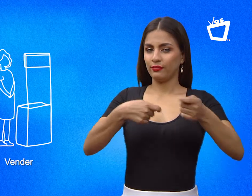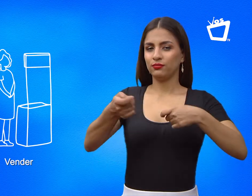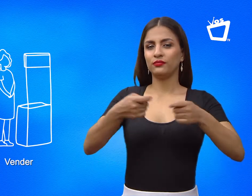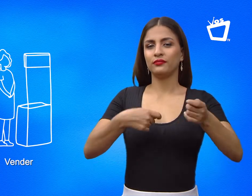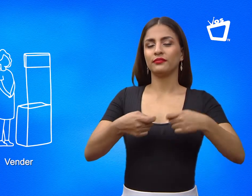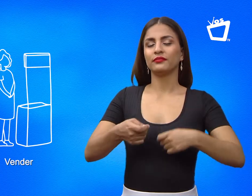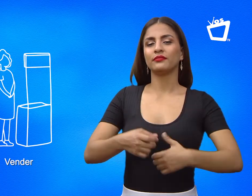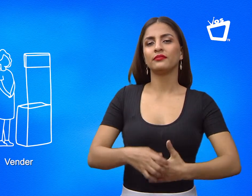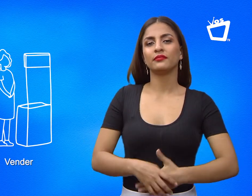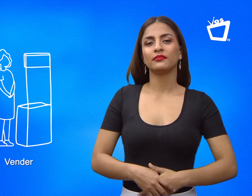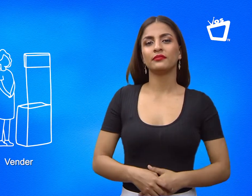Vender.